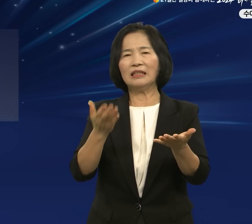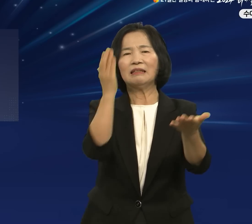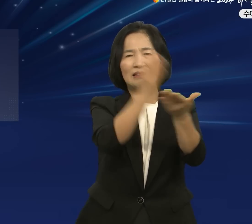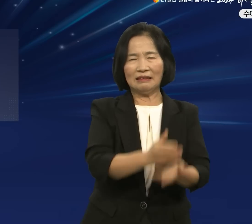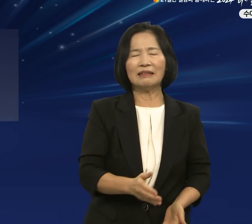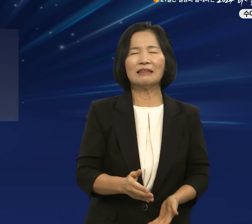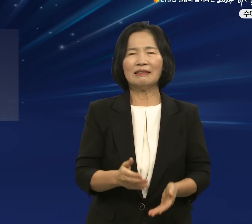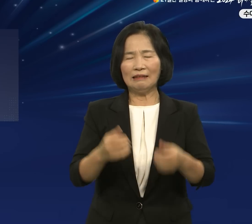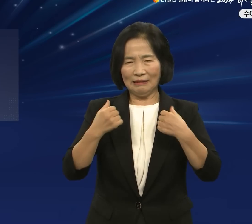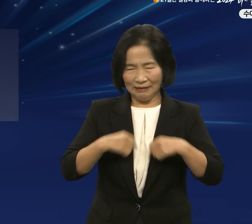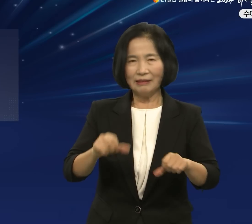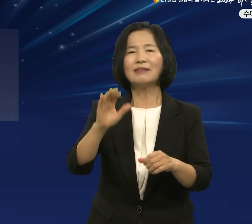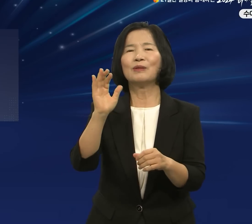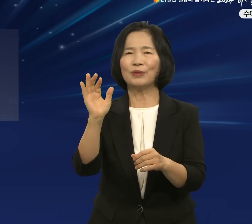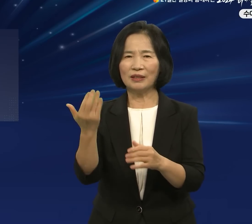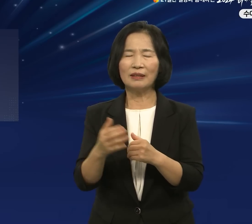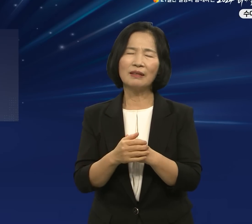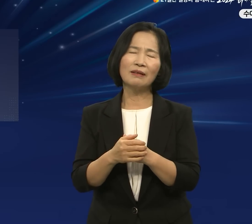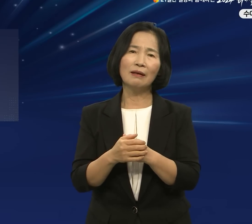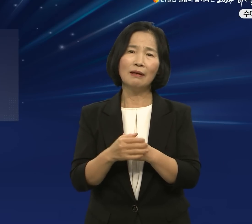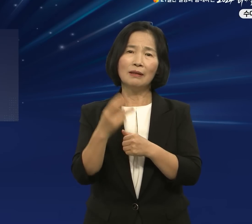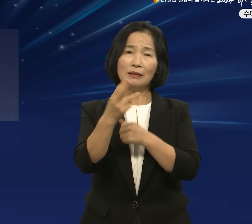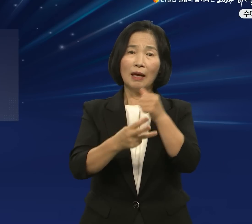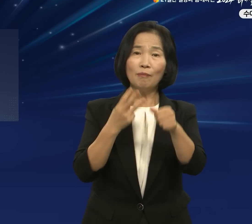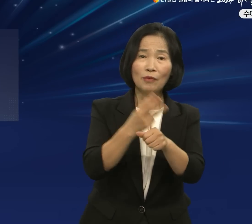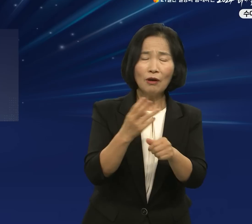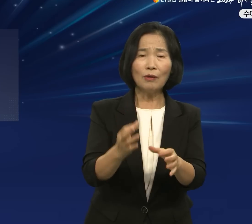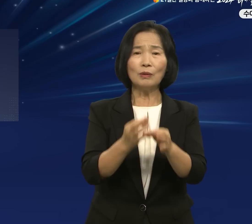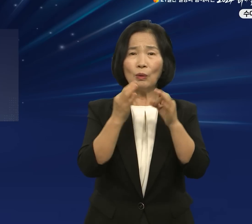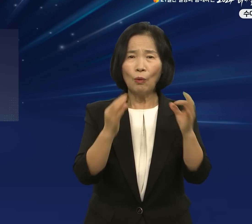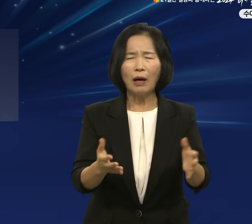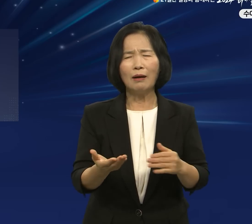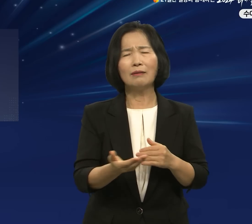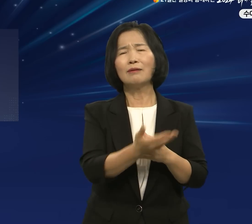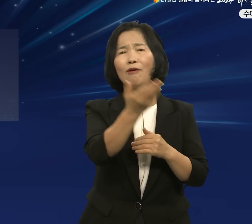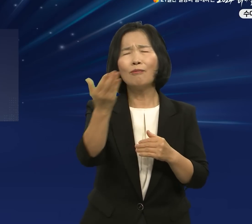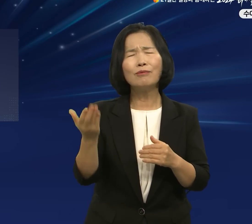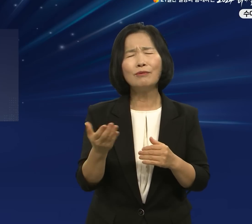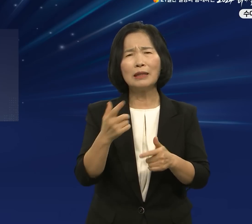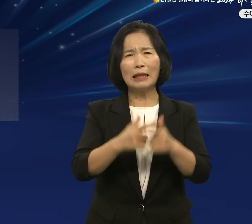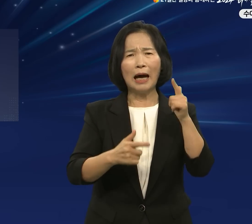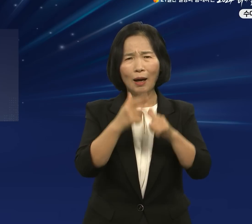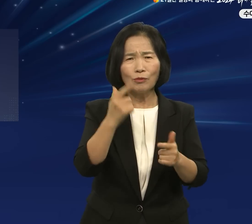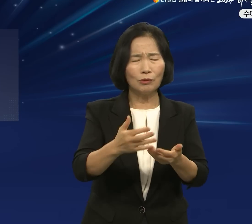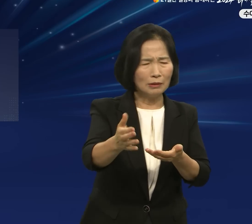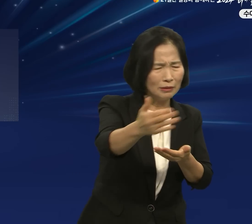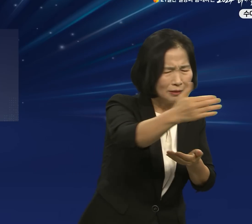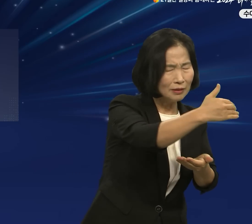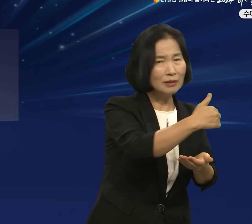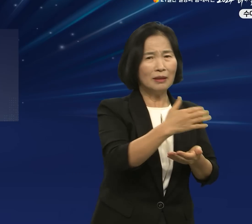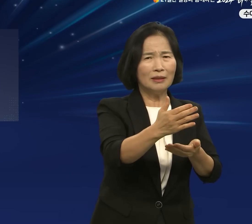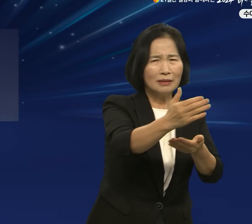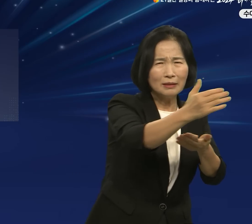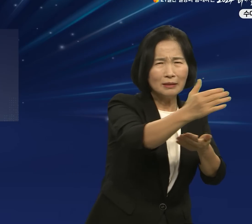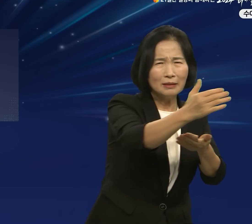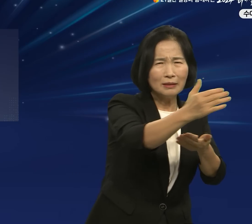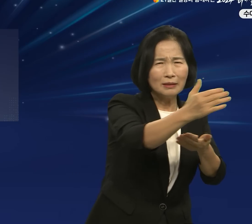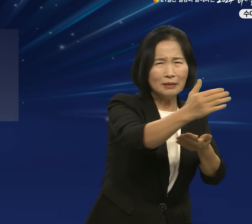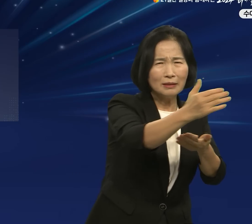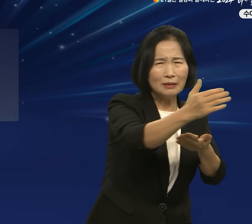3년이나 산에 가서 나무꾼이 되어가지고 여러 번 나무를 했음에도